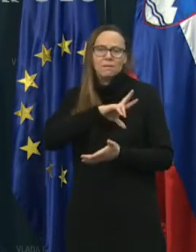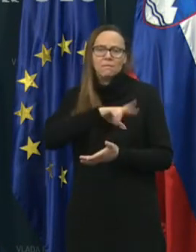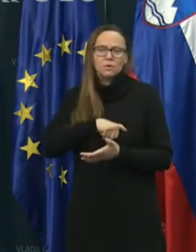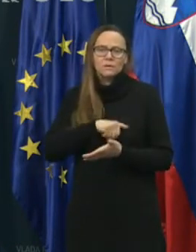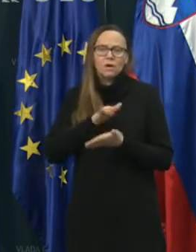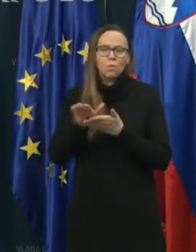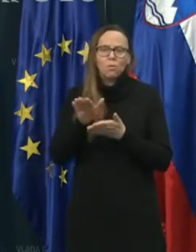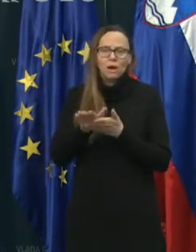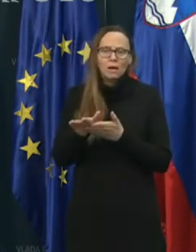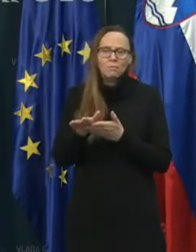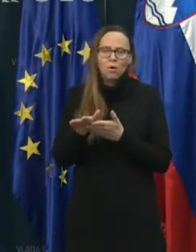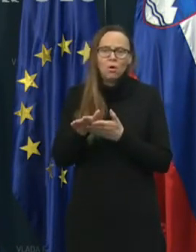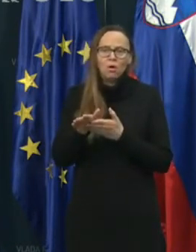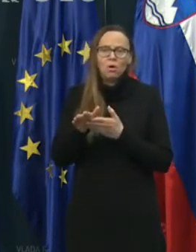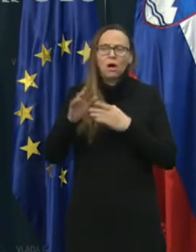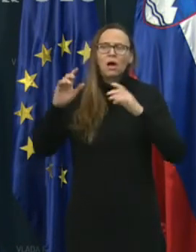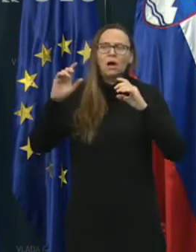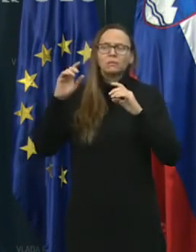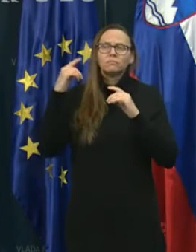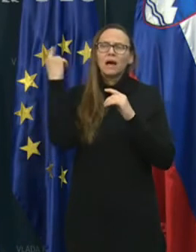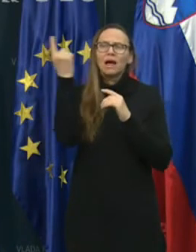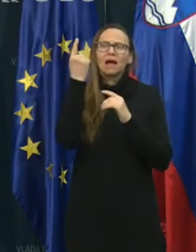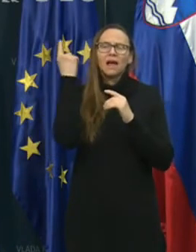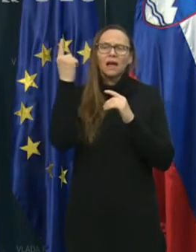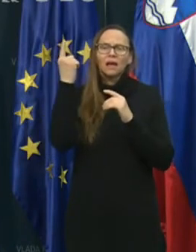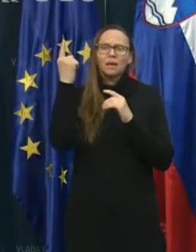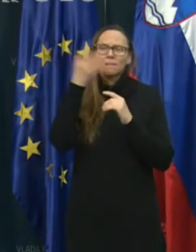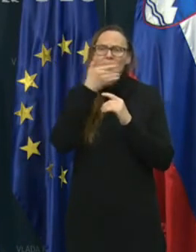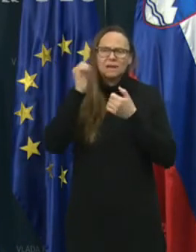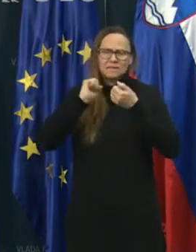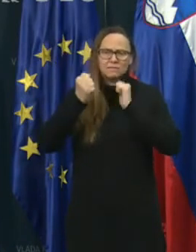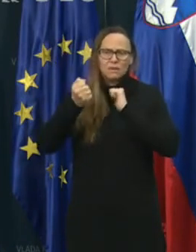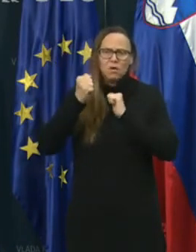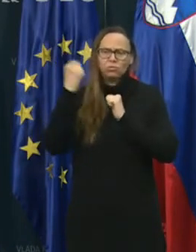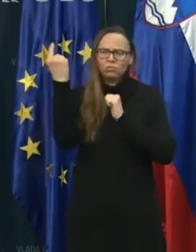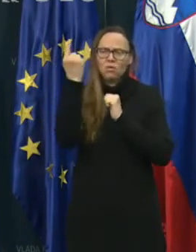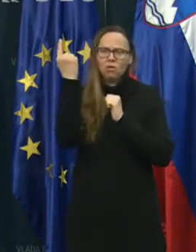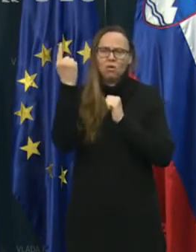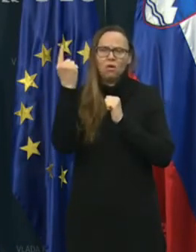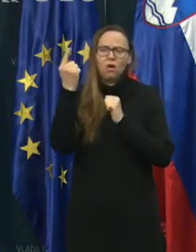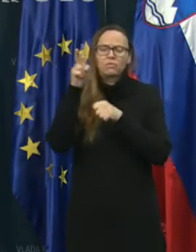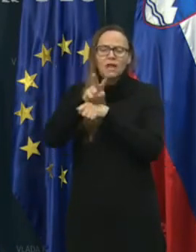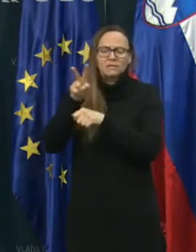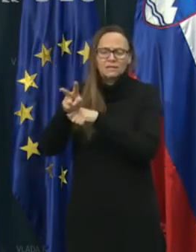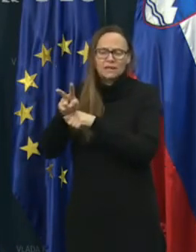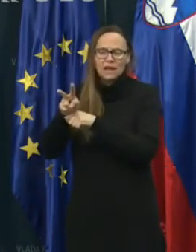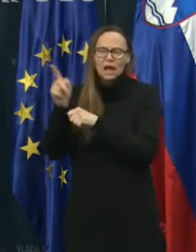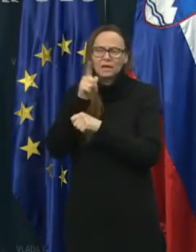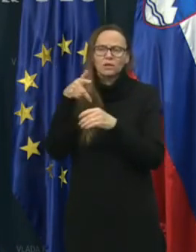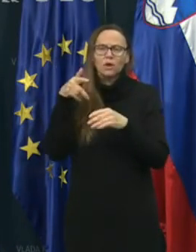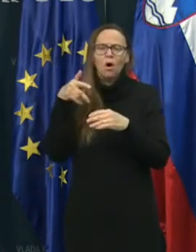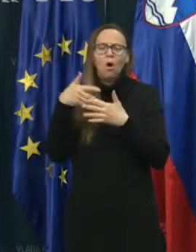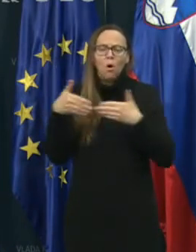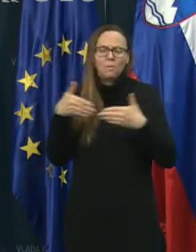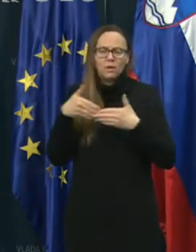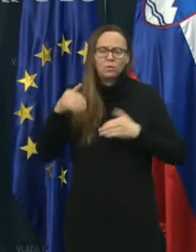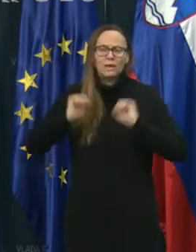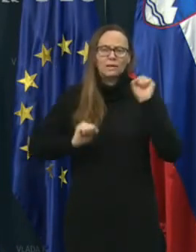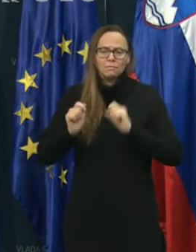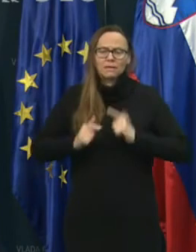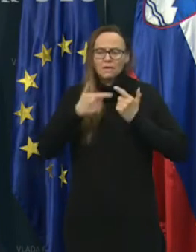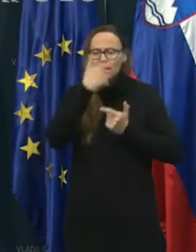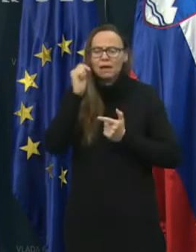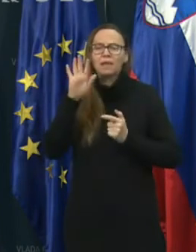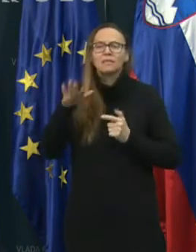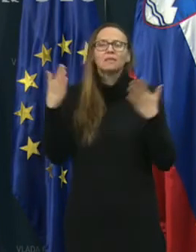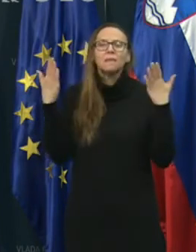z uporabo dronov nadzira in omejuje gibanje prebivalcev. Nad parki letajo droni